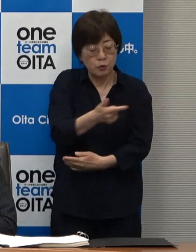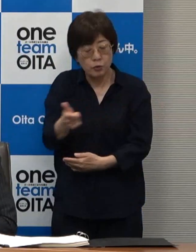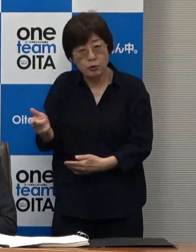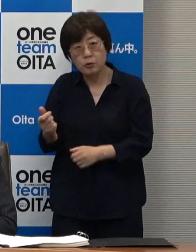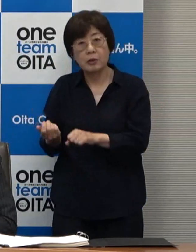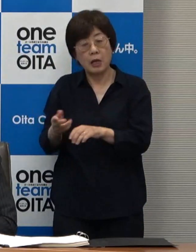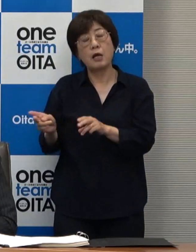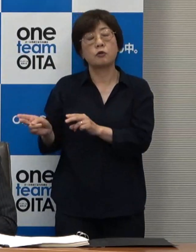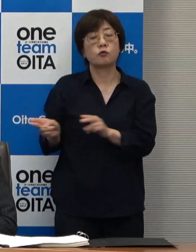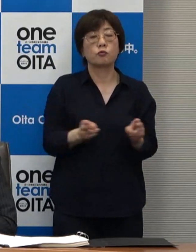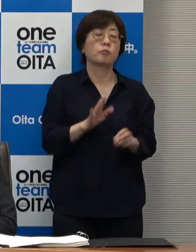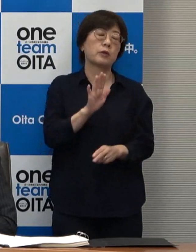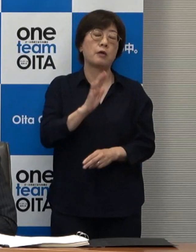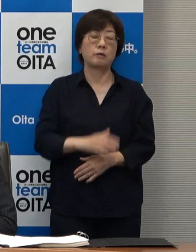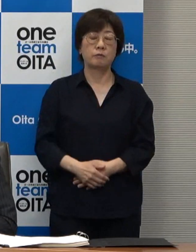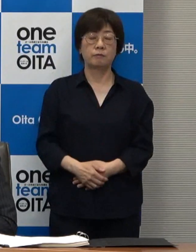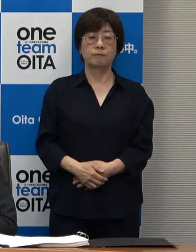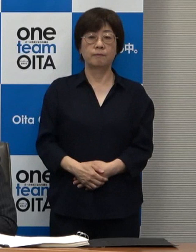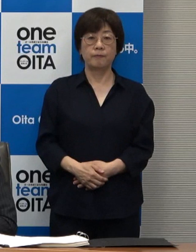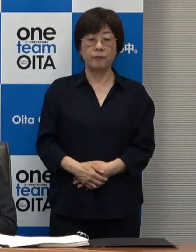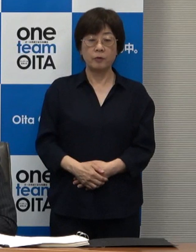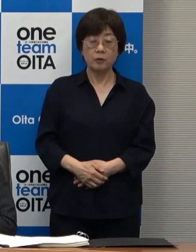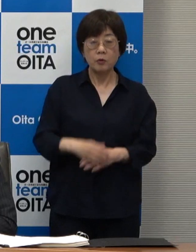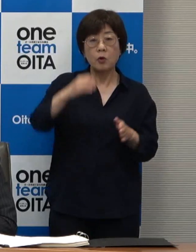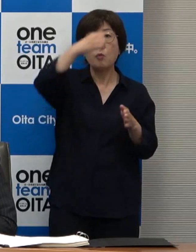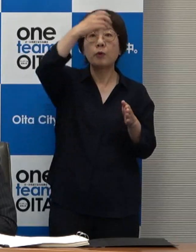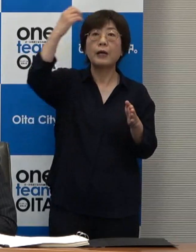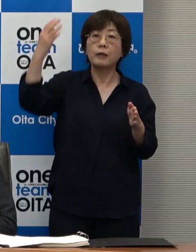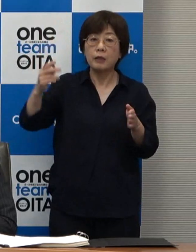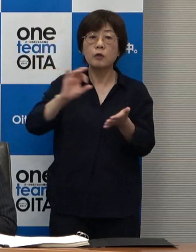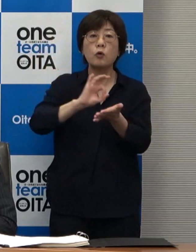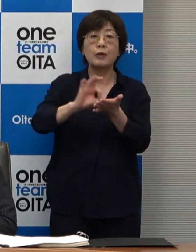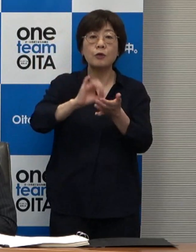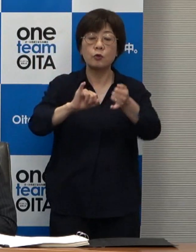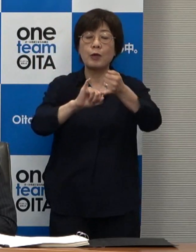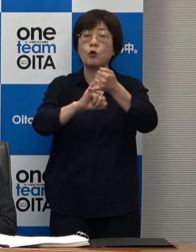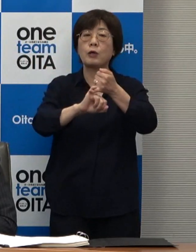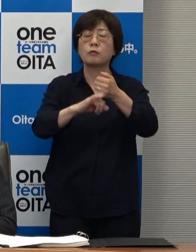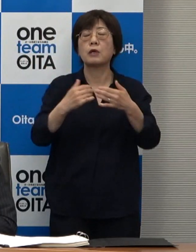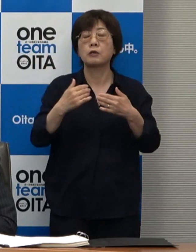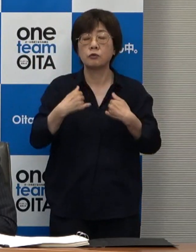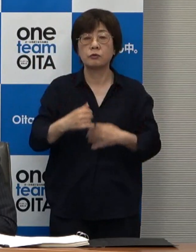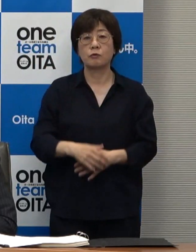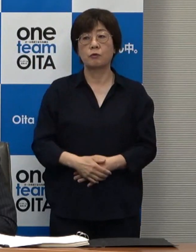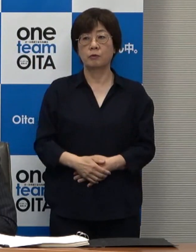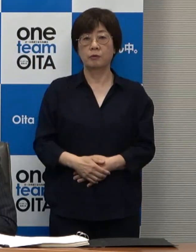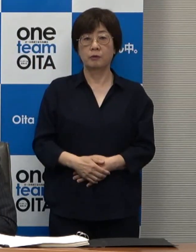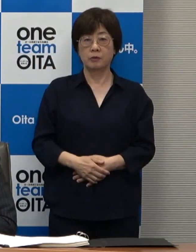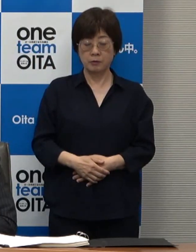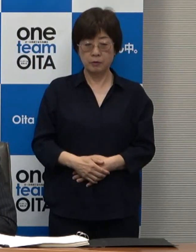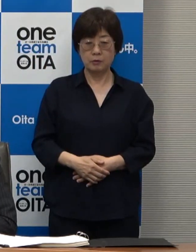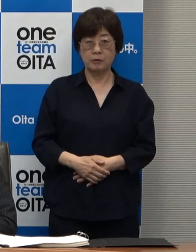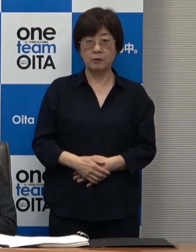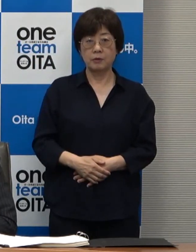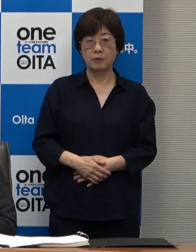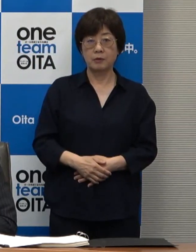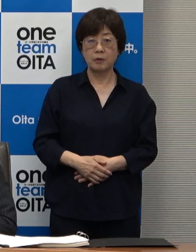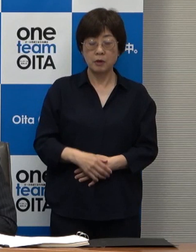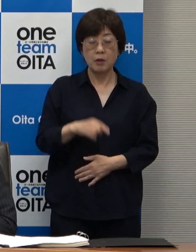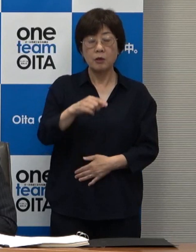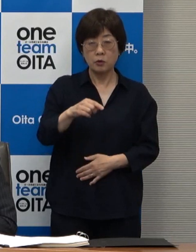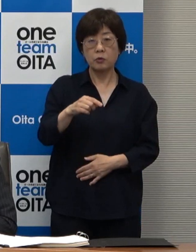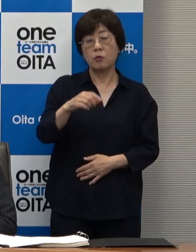ています。このプラネタリウムの利用には予約が必要で、関崎改正館のホームページ